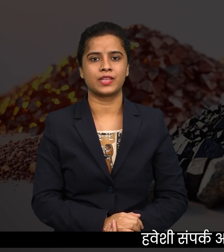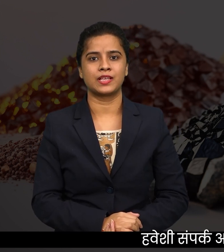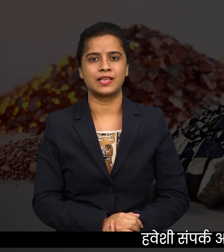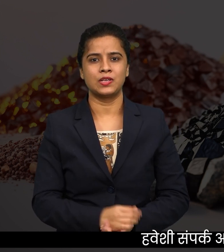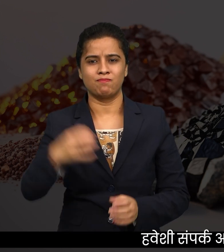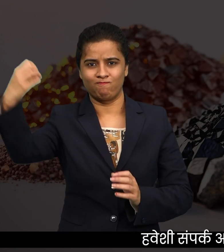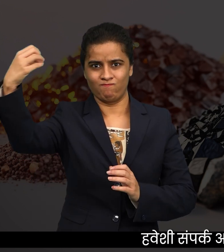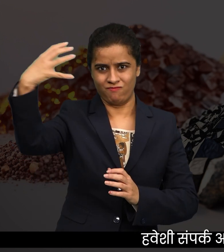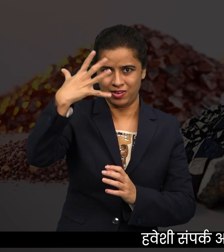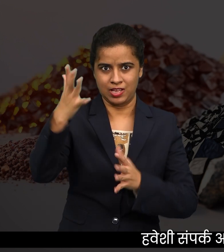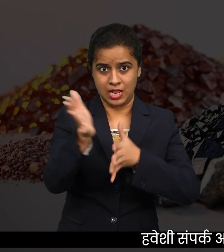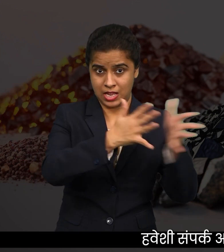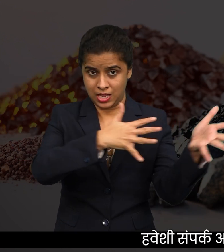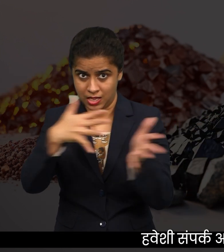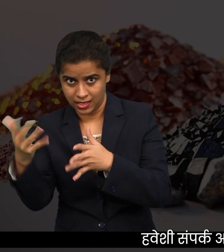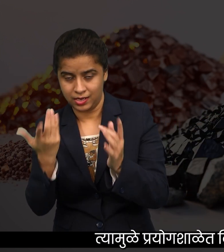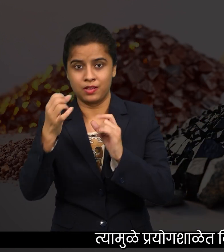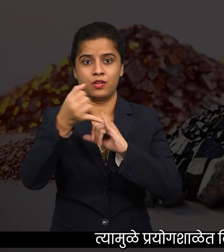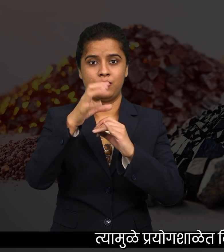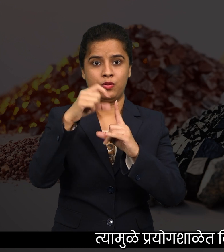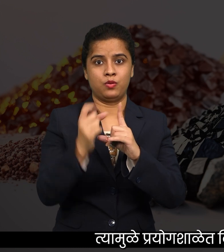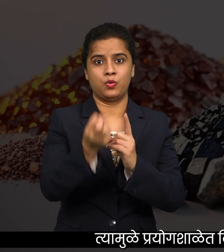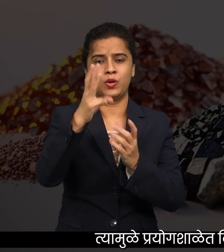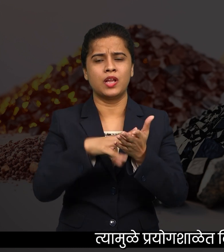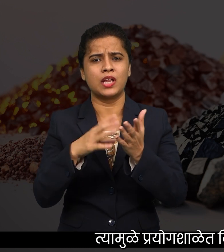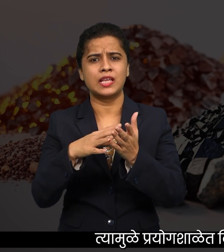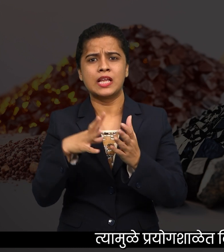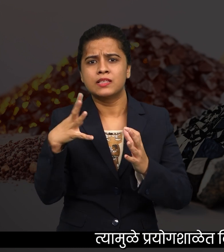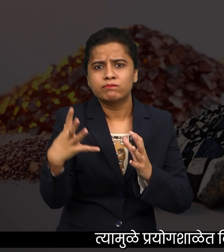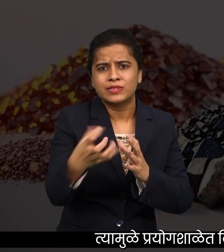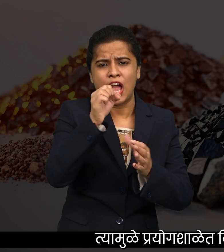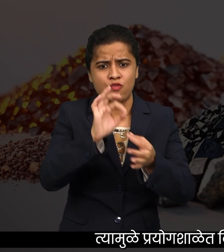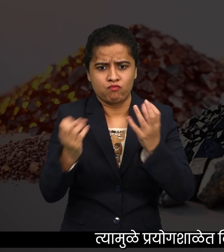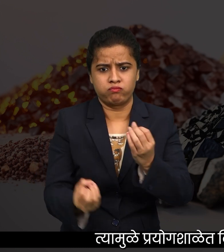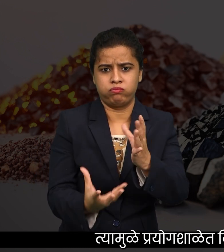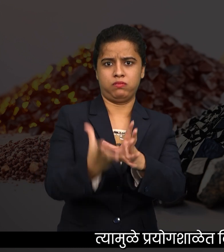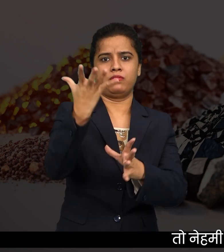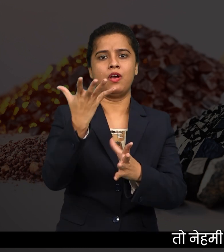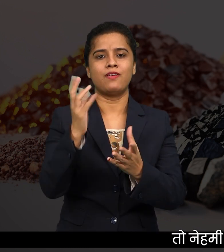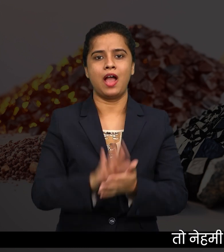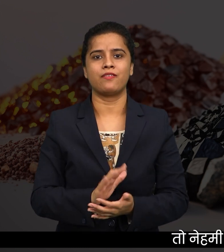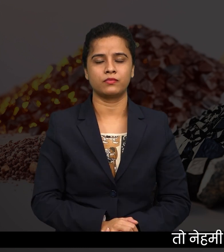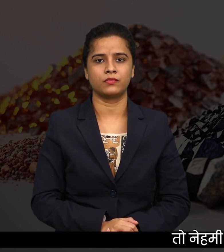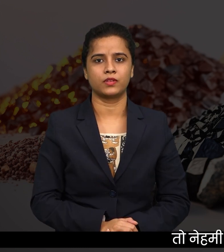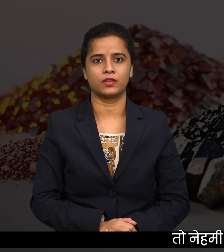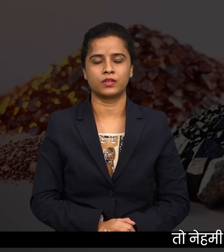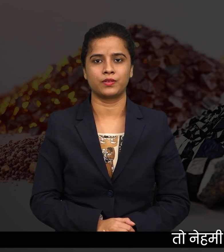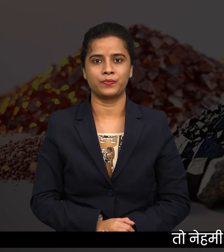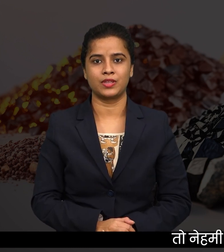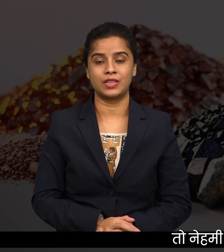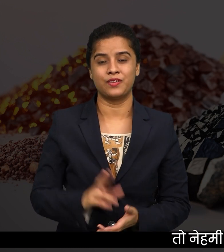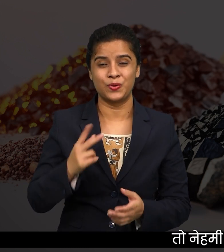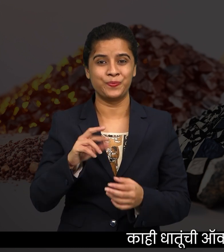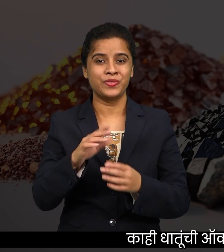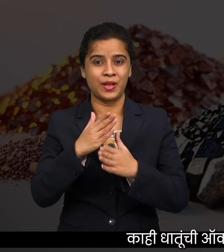हवेशी संपर्क आल्यावर सोडियम लगेच पेट घेतो. त्यामुळे प्रयोगशाळेत किंवा इतर ठिकाणी अपघात टाळण्यासाठी तो नेहमी केरोसिनमध्ये ठेवला